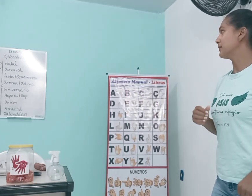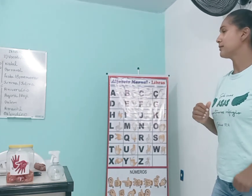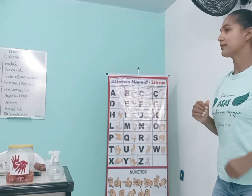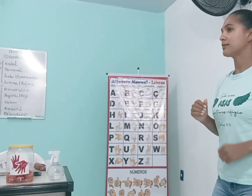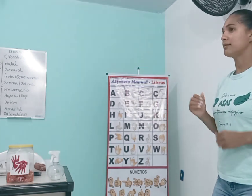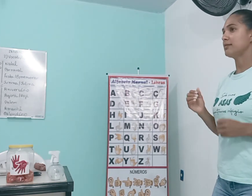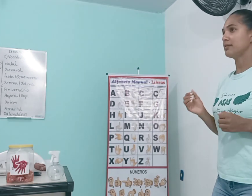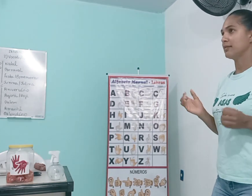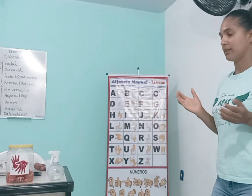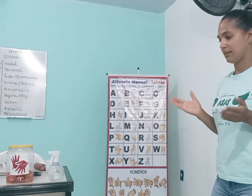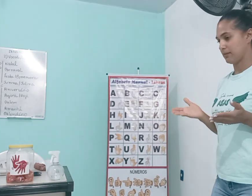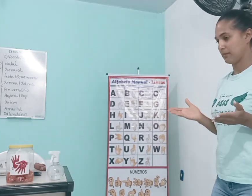presente,